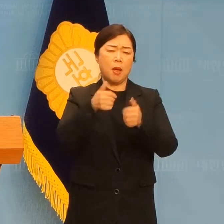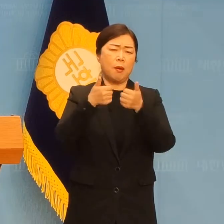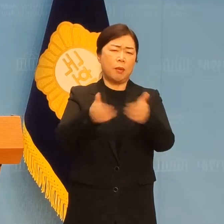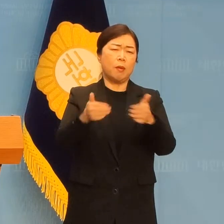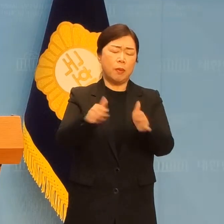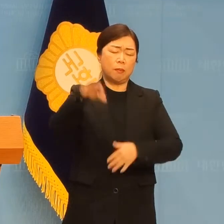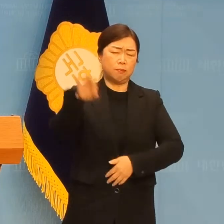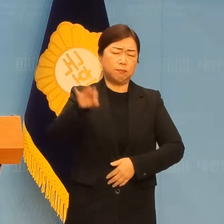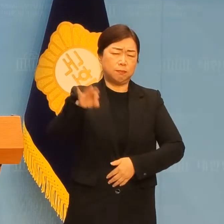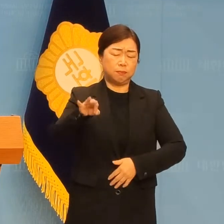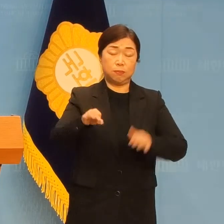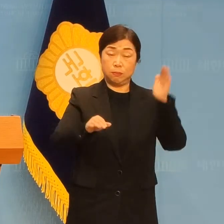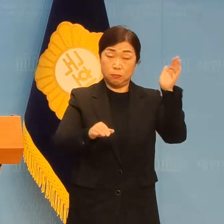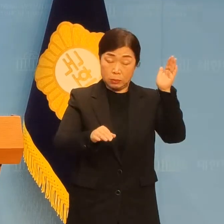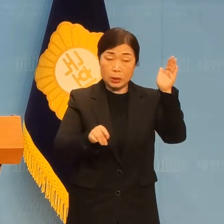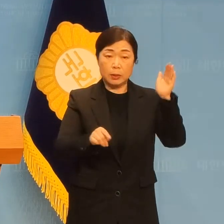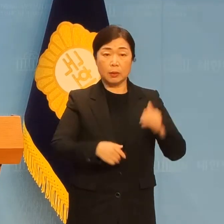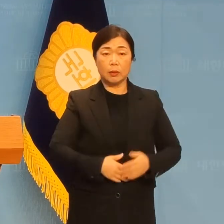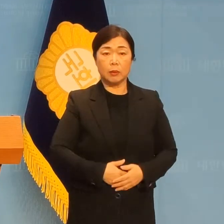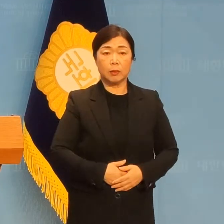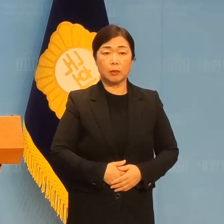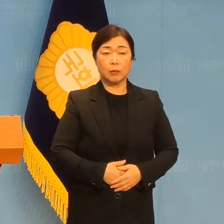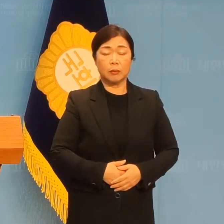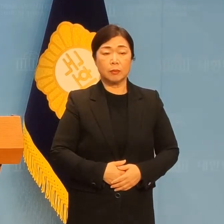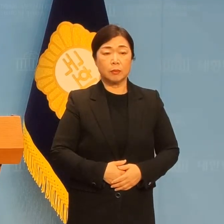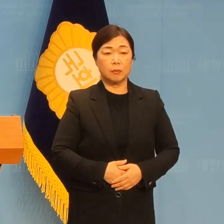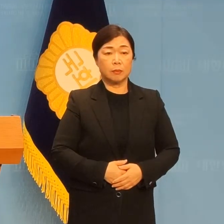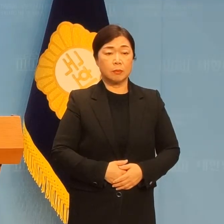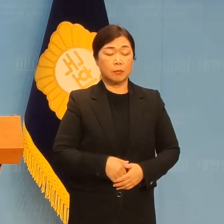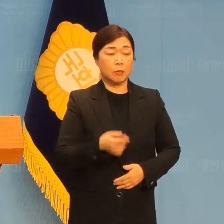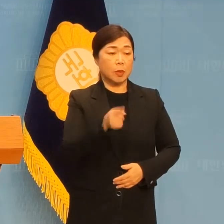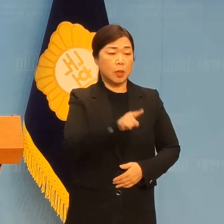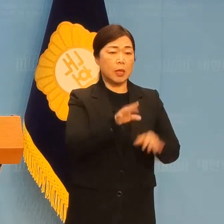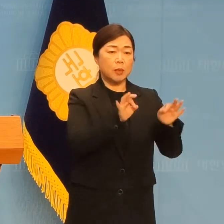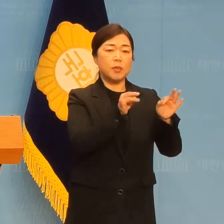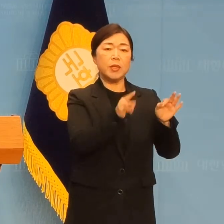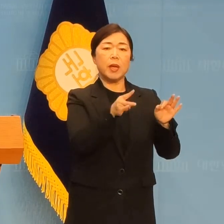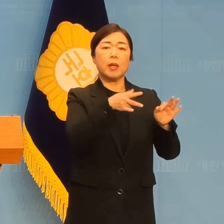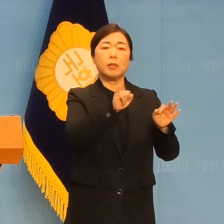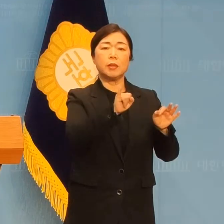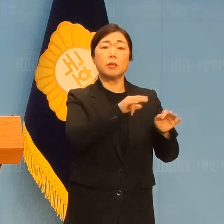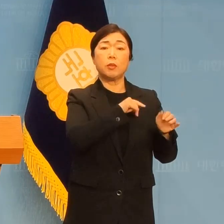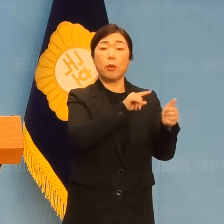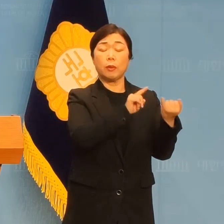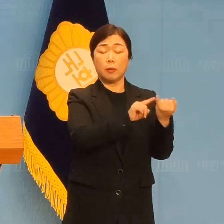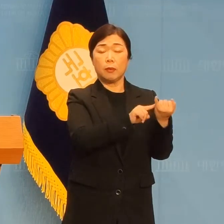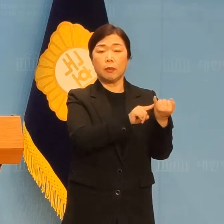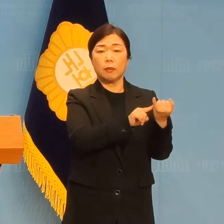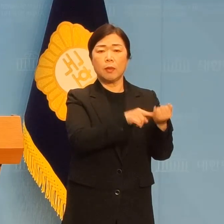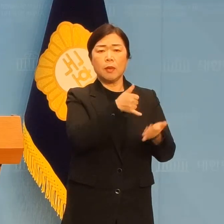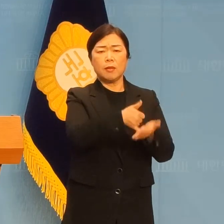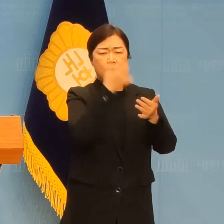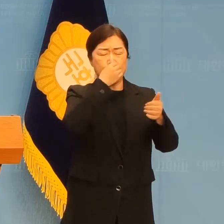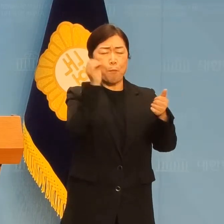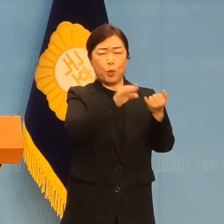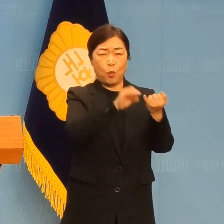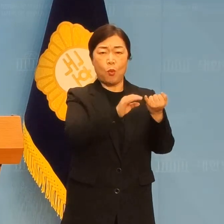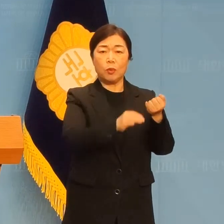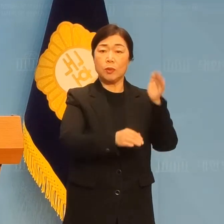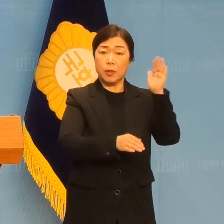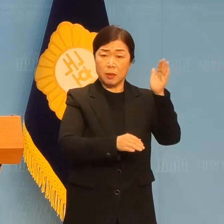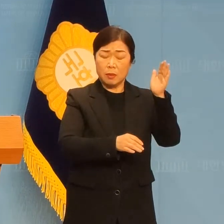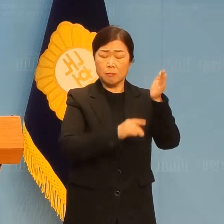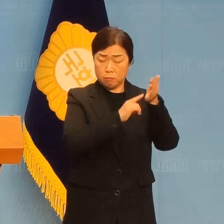발언을 쏟아냈습니다. 같은 당 김예지 의원을 겨냥해 인격 모독성 발언까지